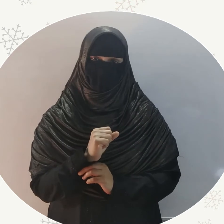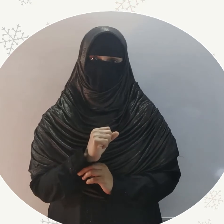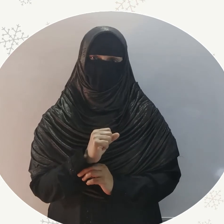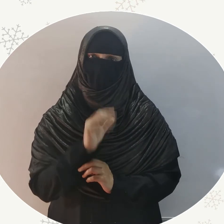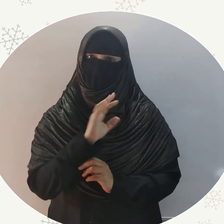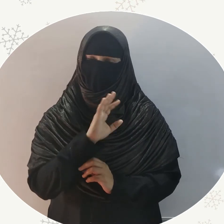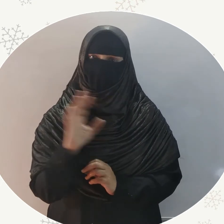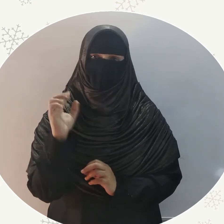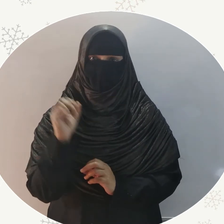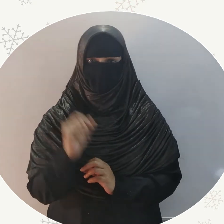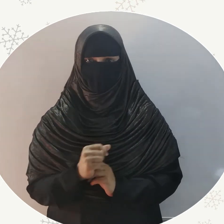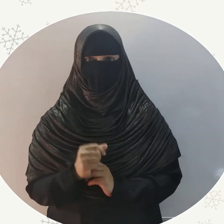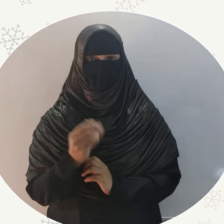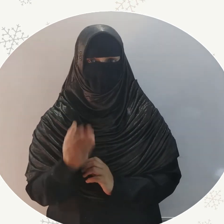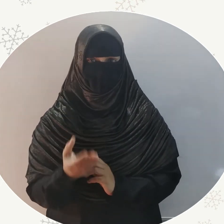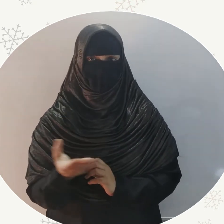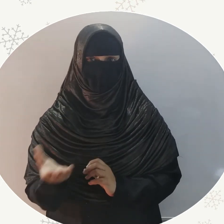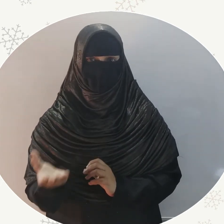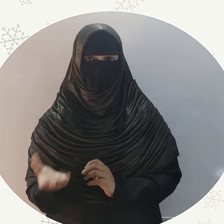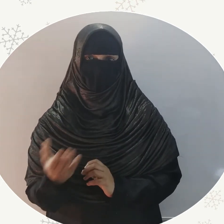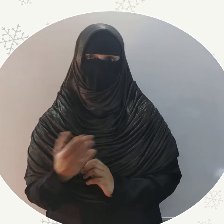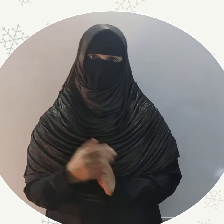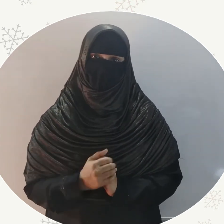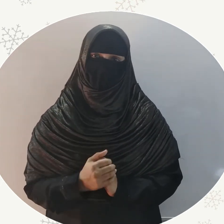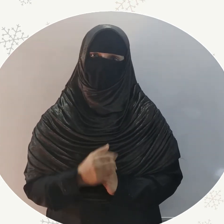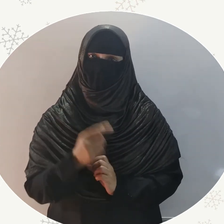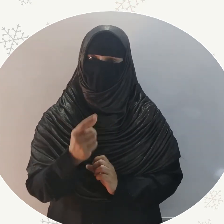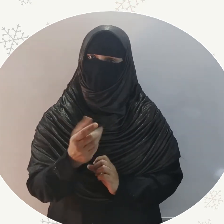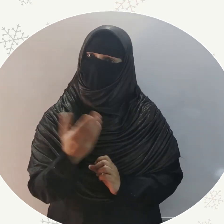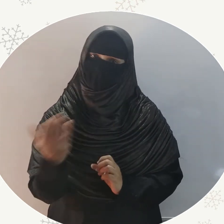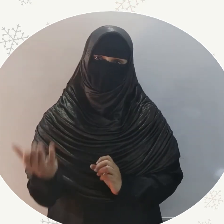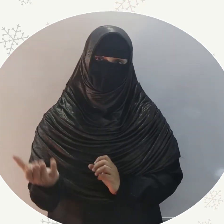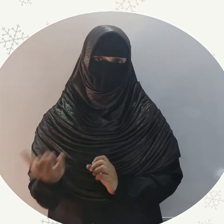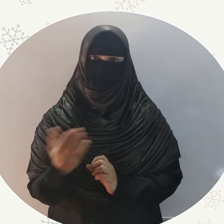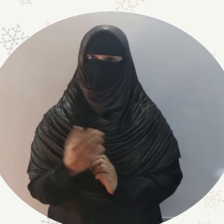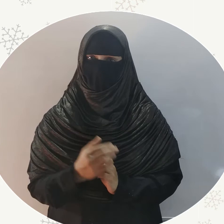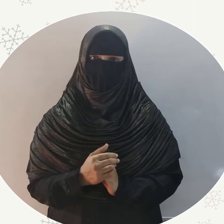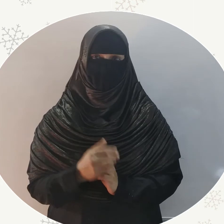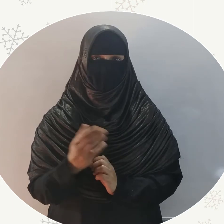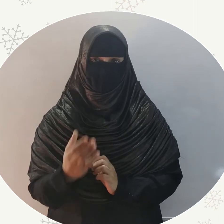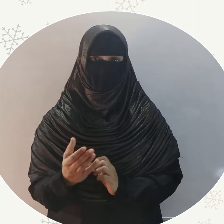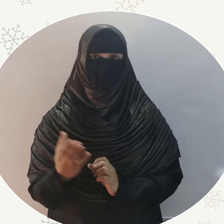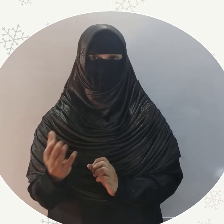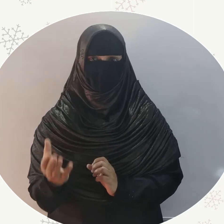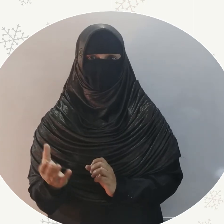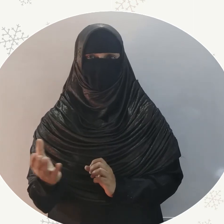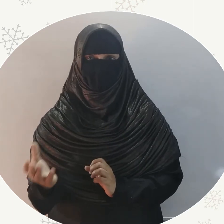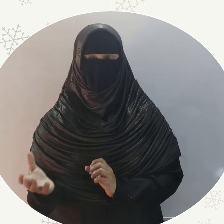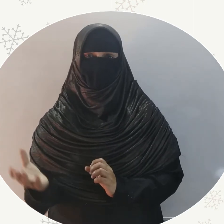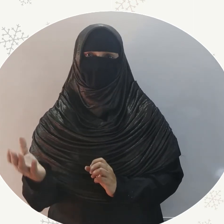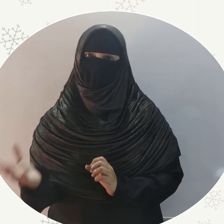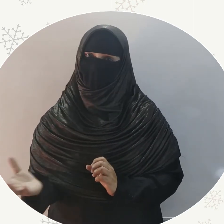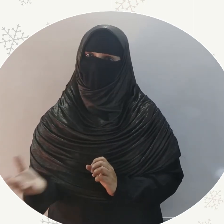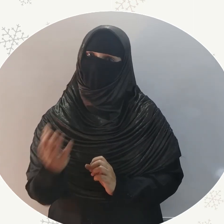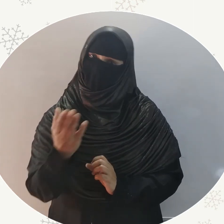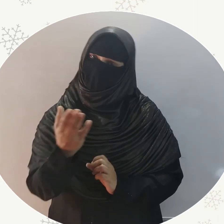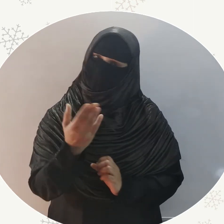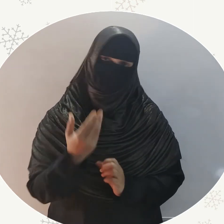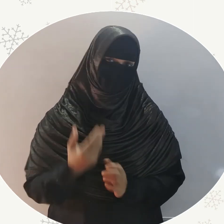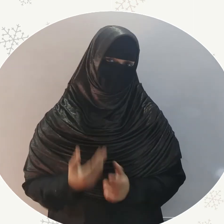എഴുതുന്ന പോലെയല്ല പ്രൊണൗൺസ് ചെയ്യുന്നത്. ദേർസ് എ ഹ്യൂജ് ഡിഫറൻസ്. അതുകൊണ്ട് ഇത് കുറച്ച് ട്രിക്കി ആണ്. ഇംഗ്ലീഷ് നമ്മൾ പലർക്കും ഡിഫിക്കൽട്ട് ആയിട്ട്